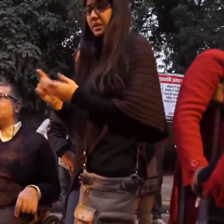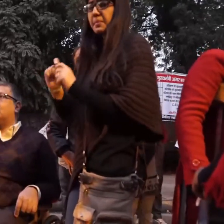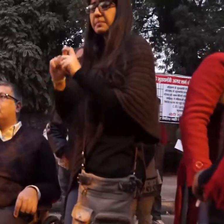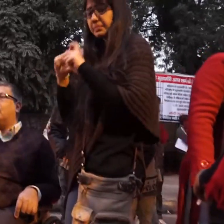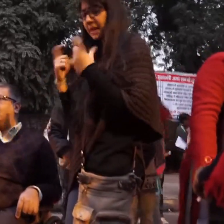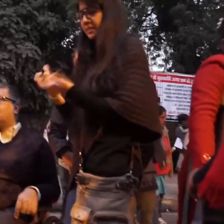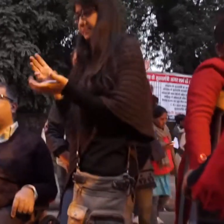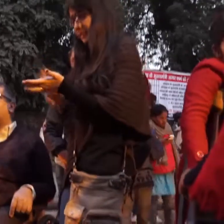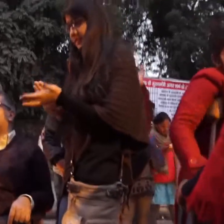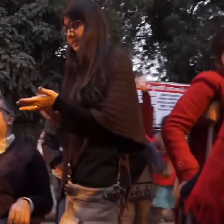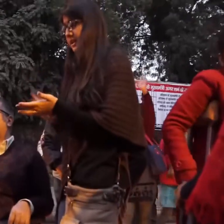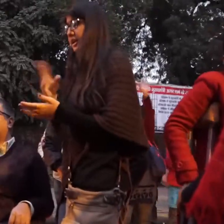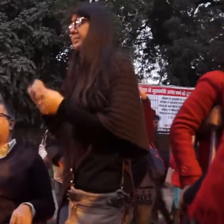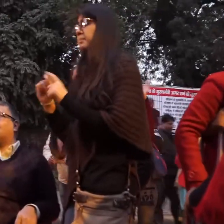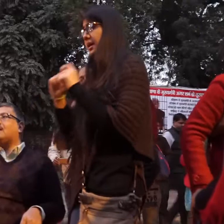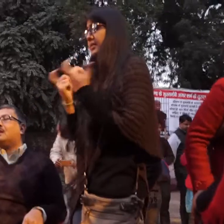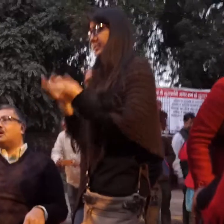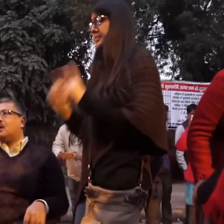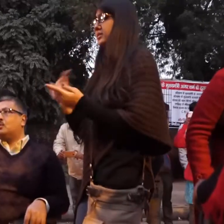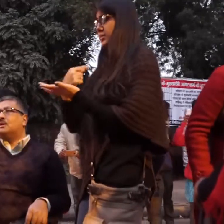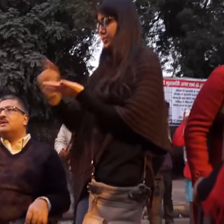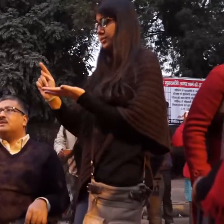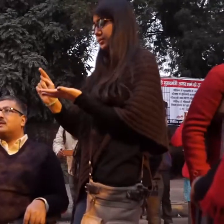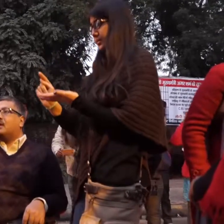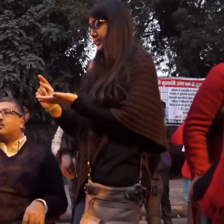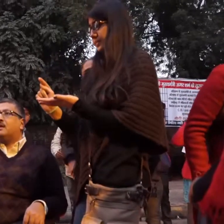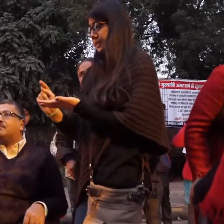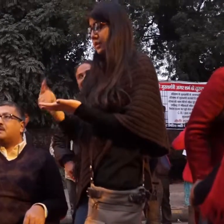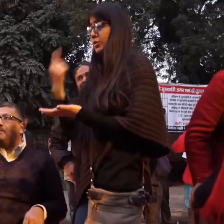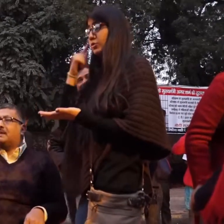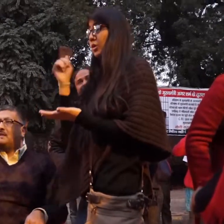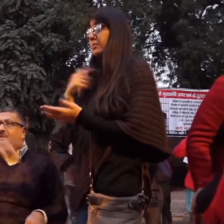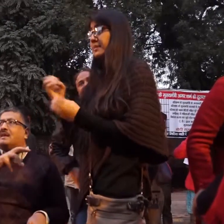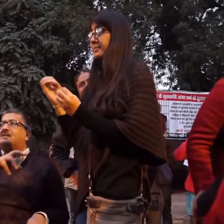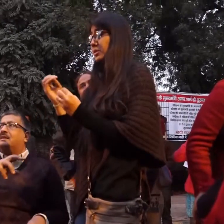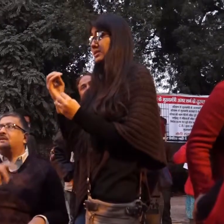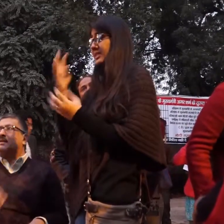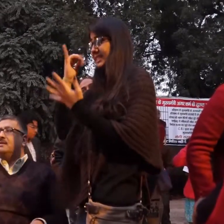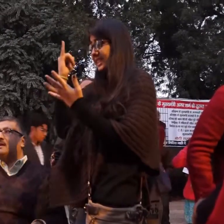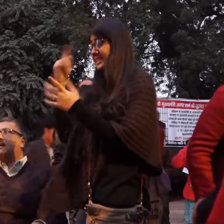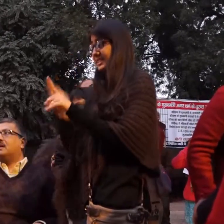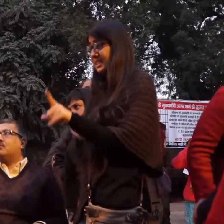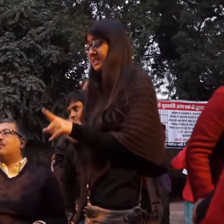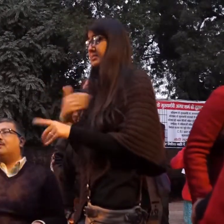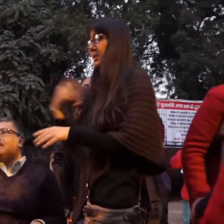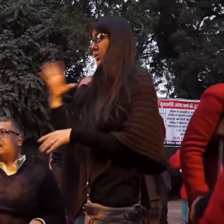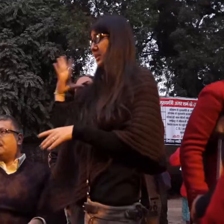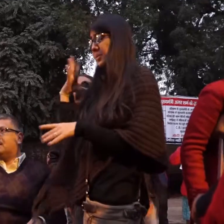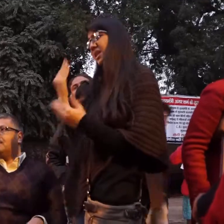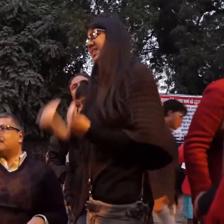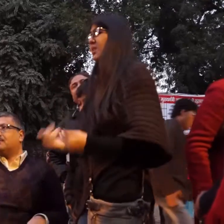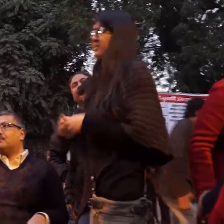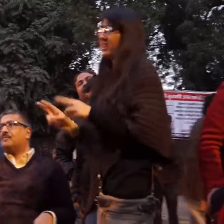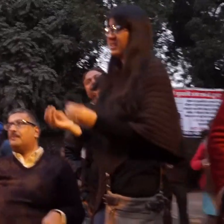को और पार्लियामेंट इसको पास करें और हमारा कानून, जिस कानून के लिए हम पिछले 5-6 साल से इंतजार कर रहे हैं, वो हमें मिलना